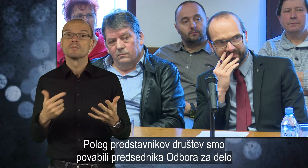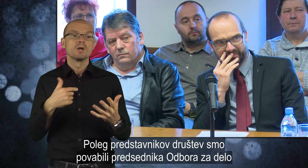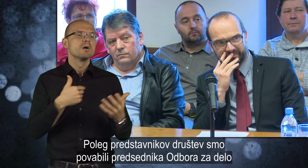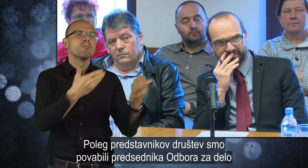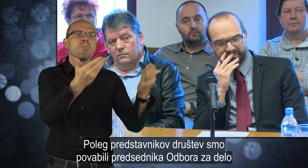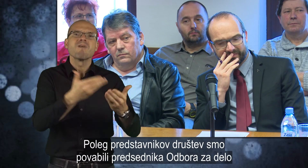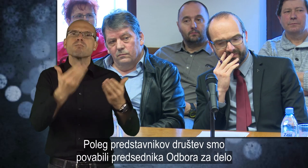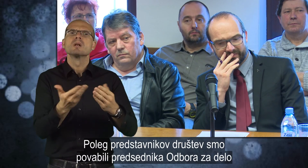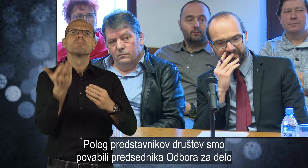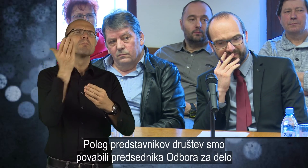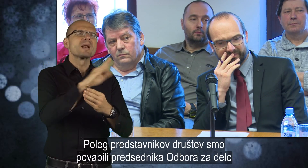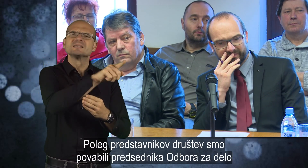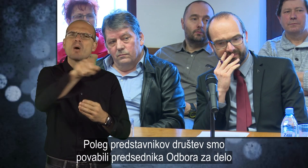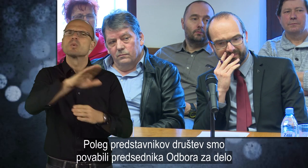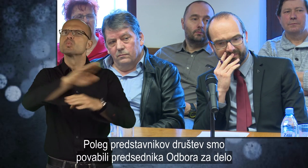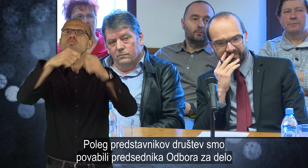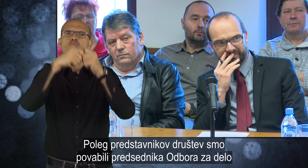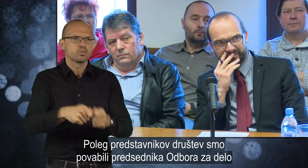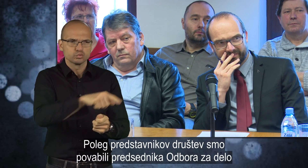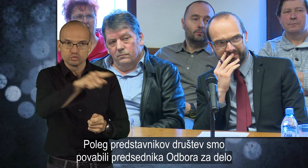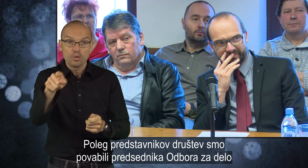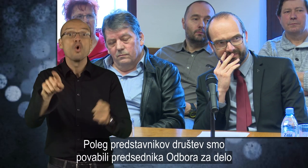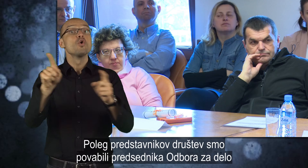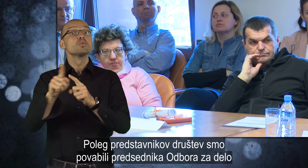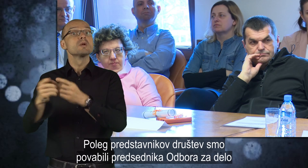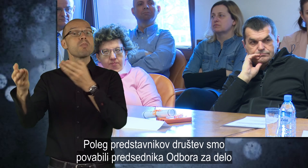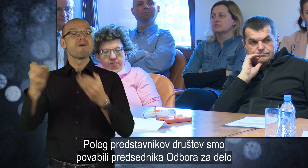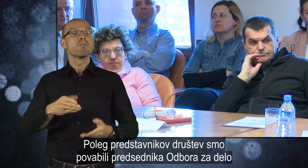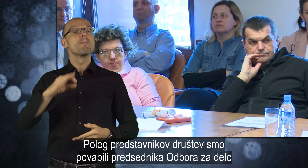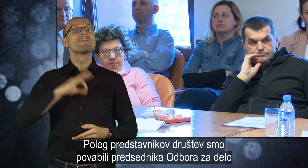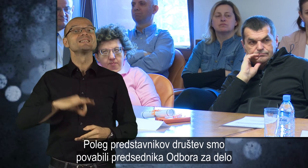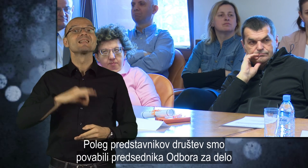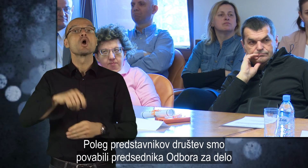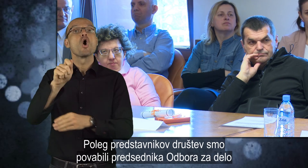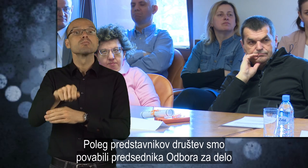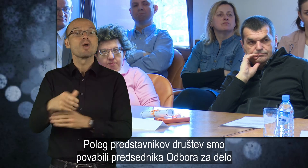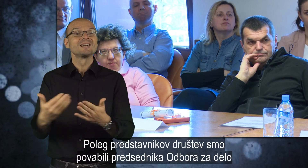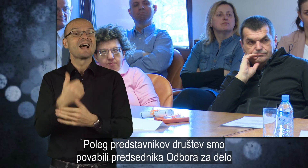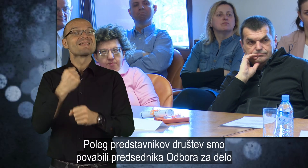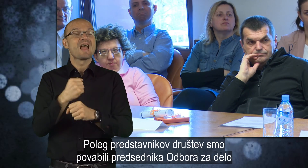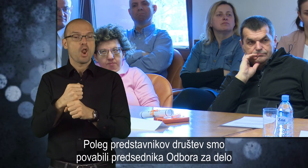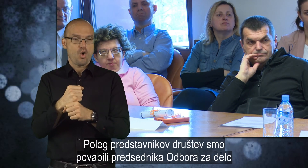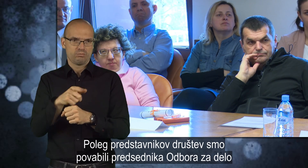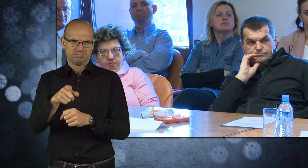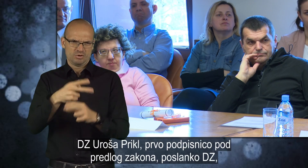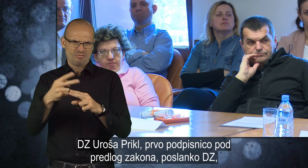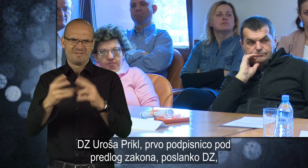Poleg predstavnikov društev smo povabili tudi predsednika odbora za delo Državnega zbora, Uroša Prikla,